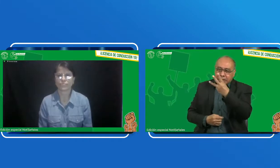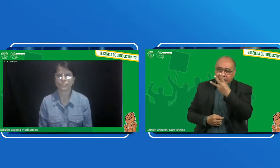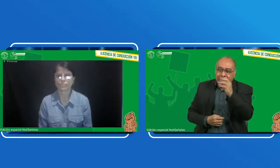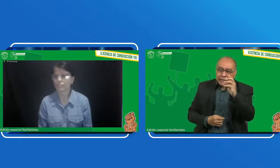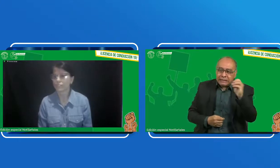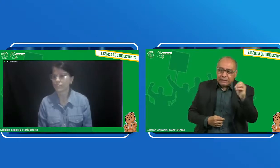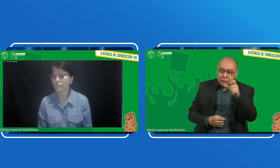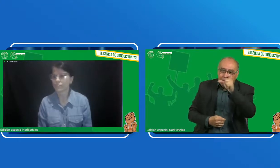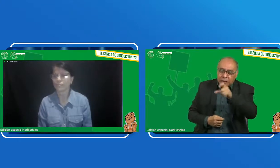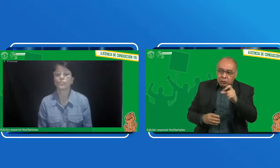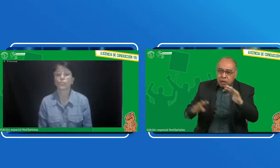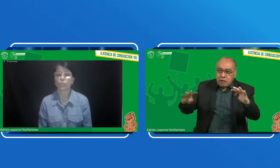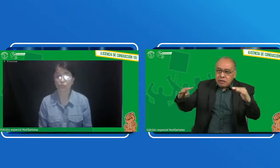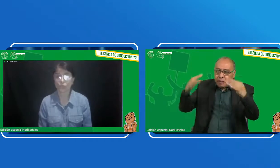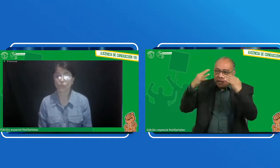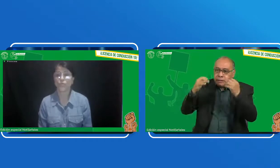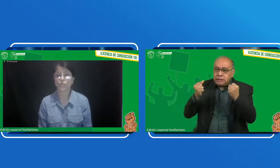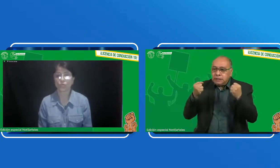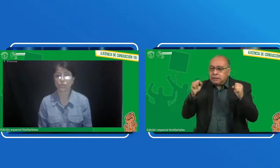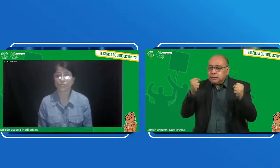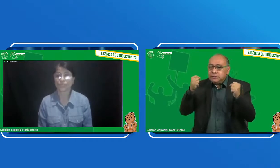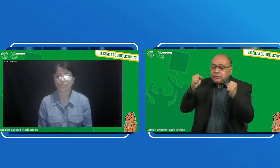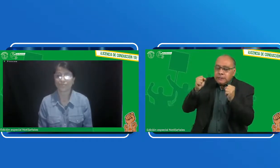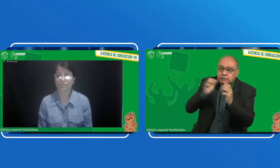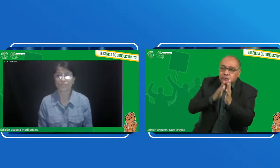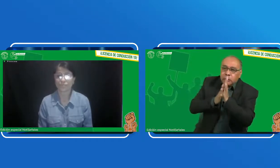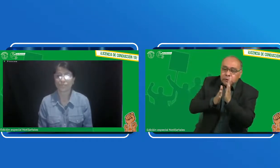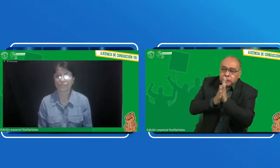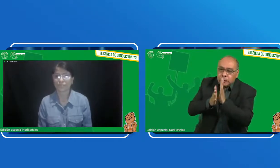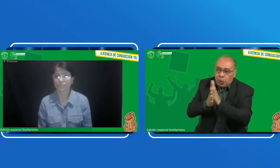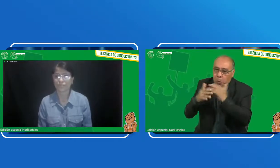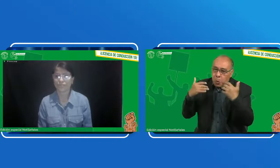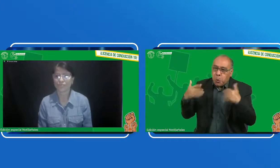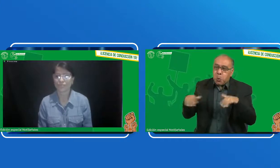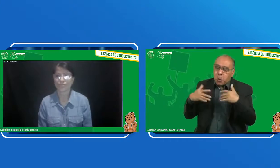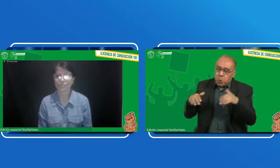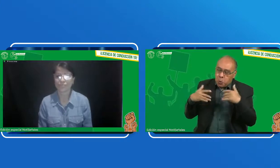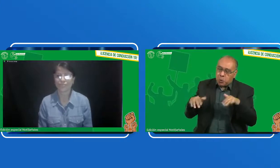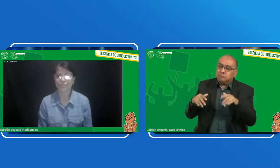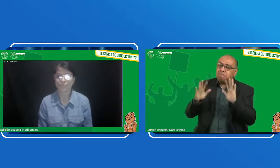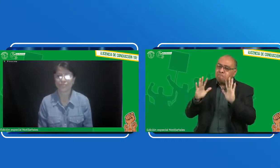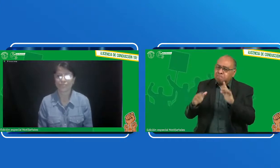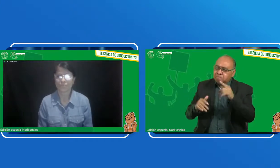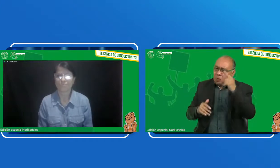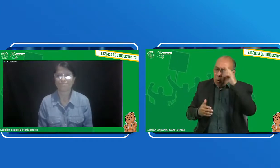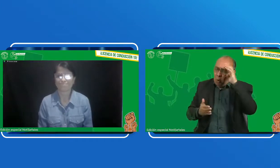también qué pueden pensar nuestros casi 300